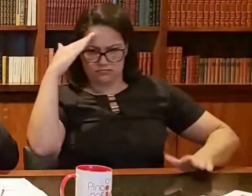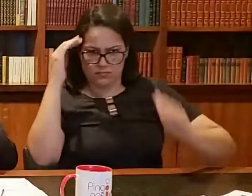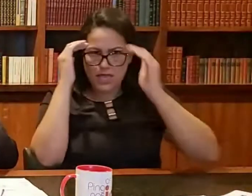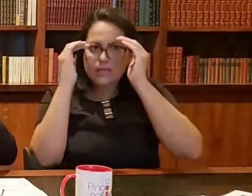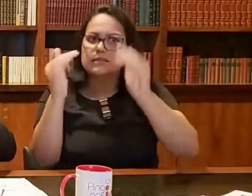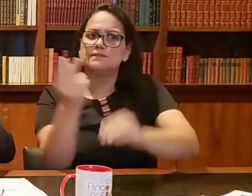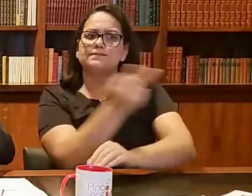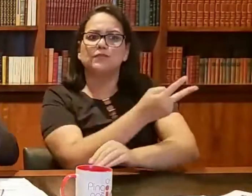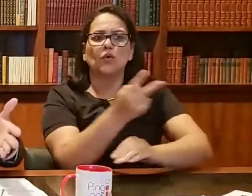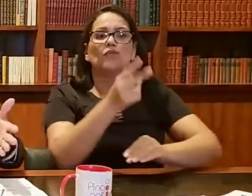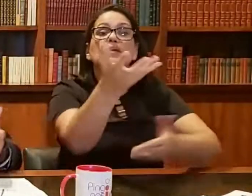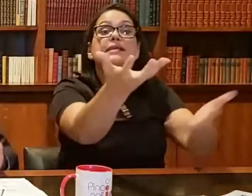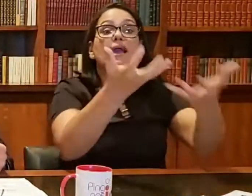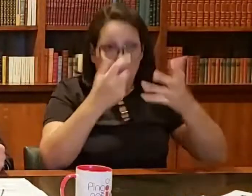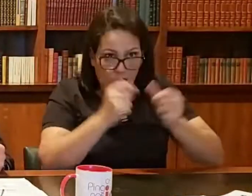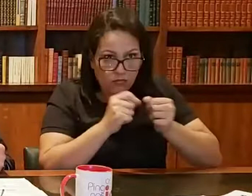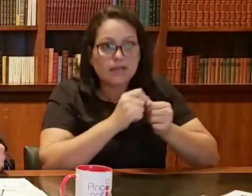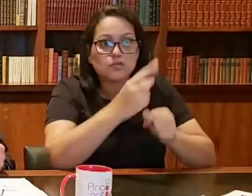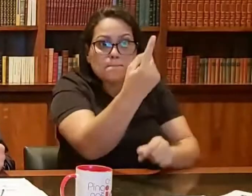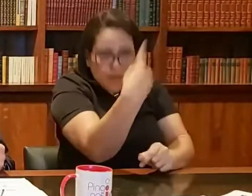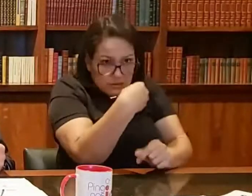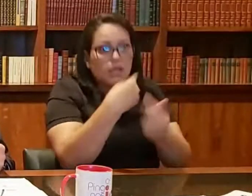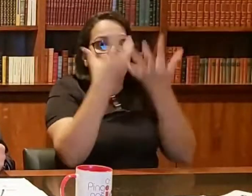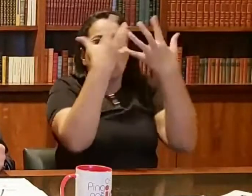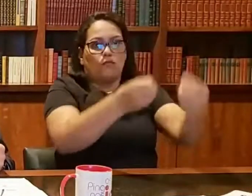Eu faço o que vocês quiserem.